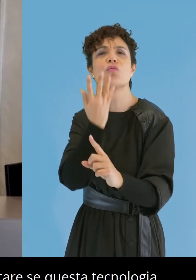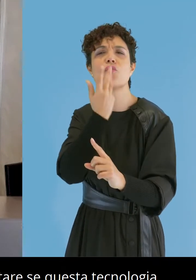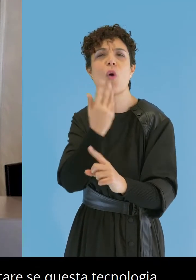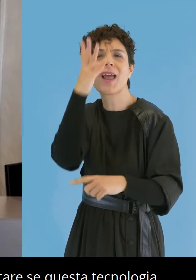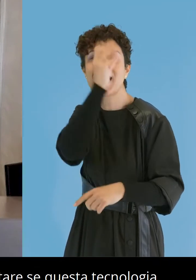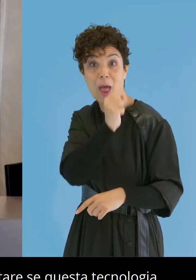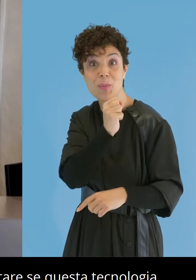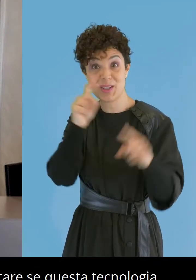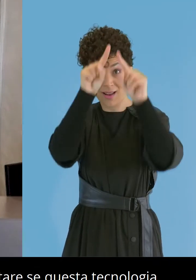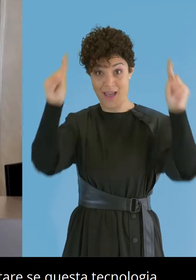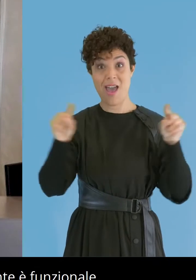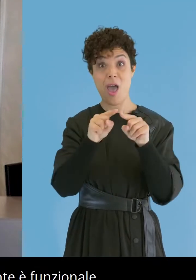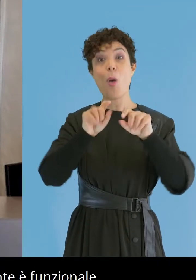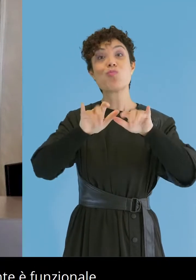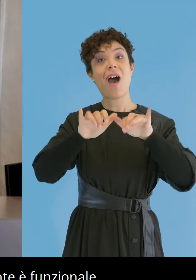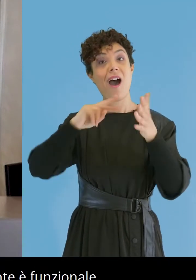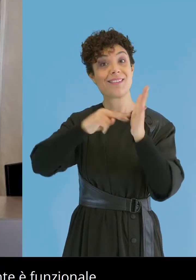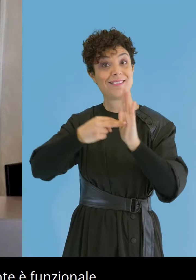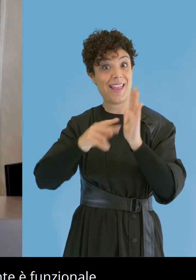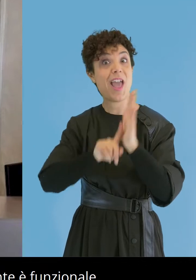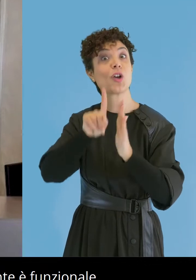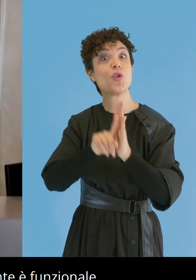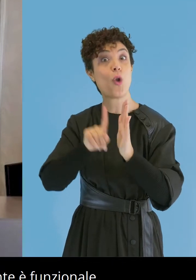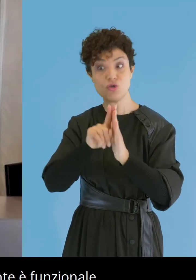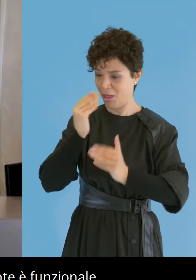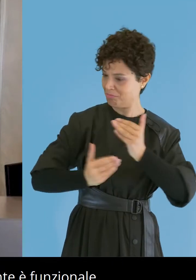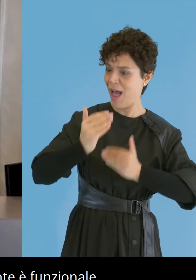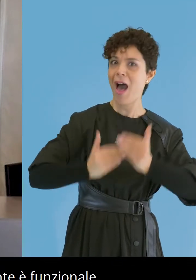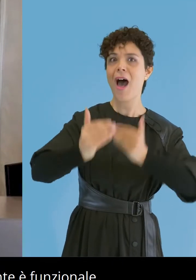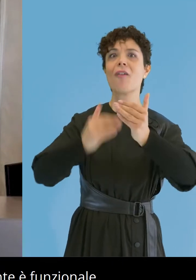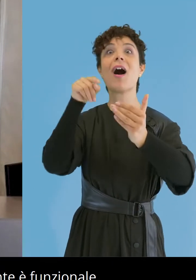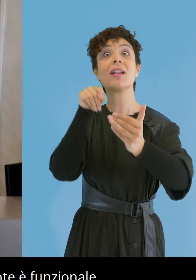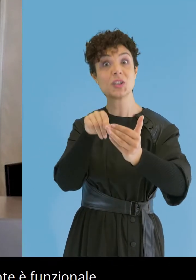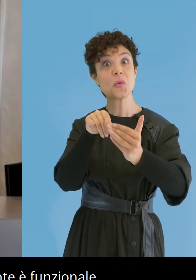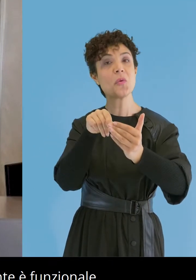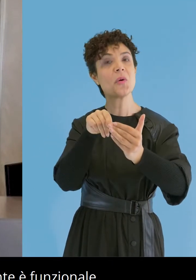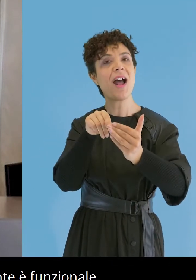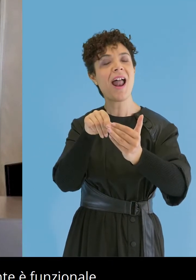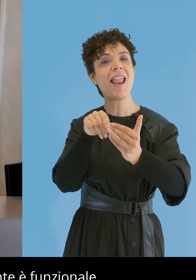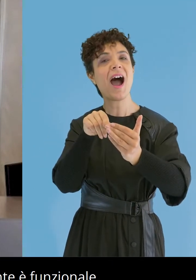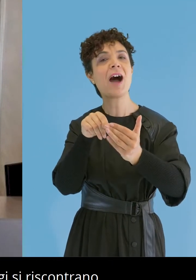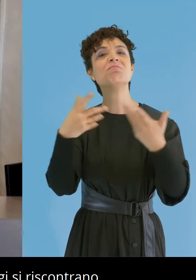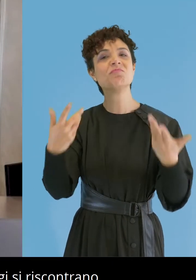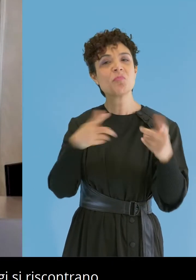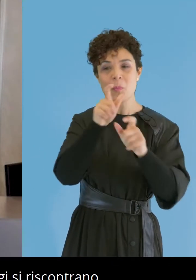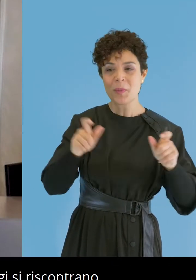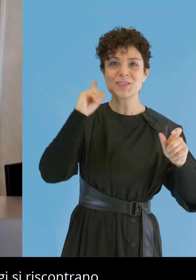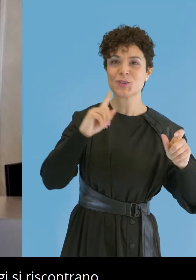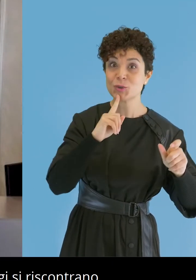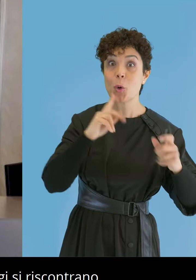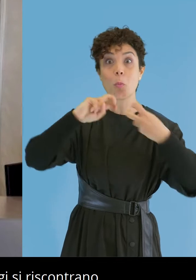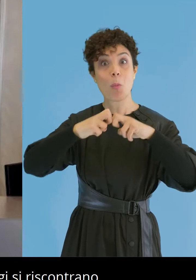testare se questa tecnologia che si sta sviluppando effettivamente è funzionale a risolvere